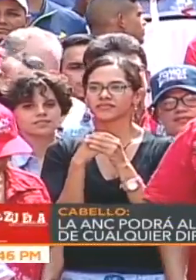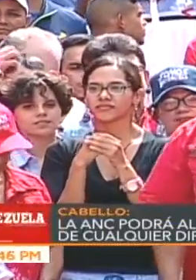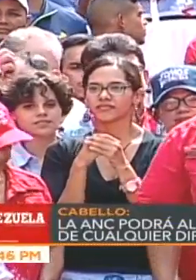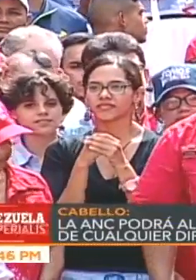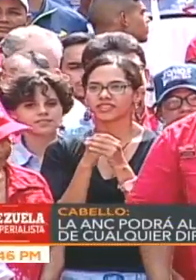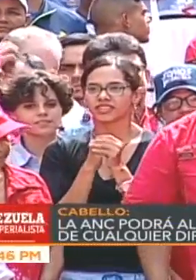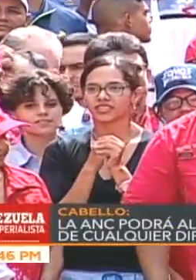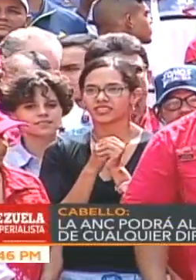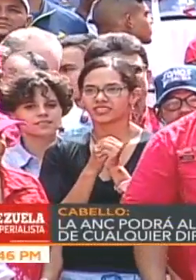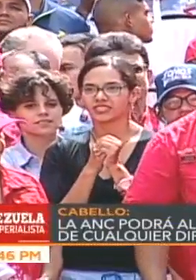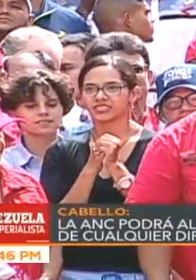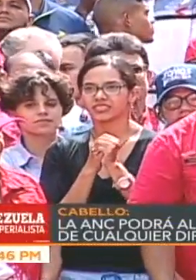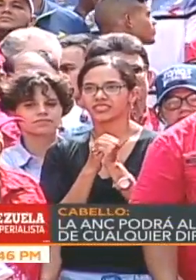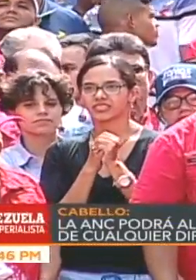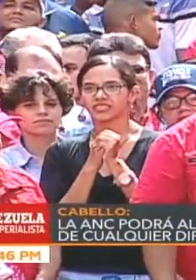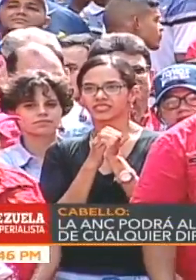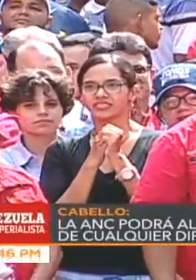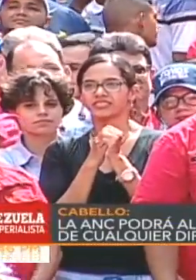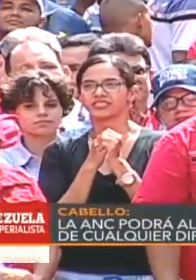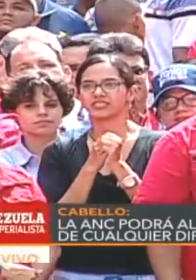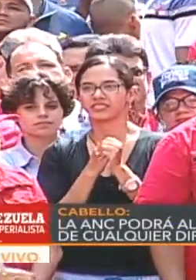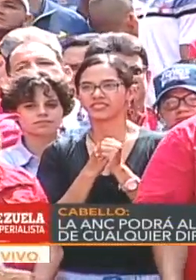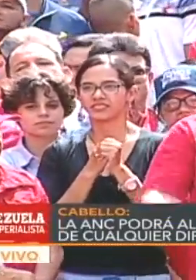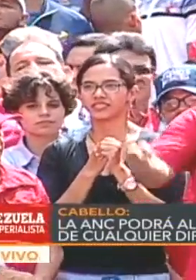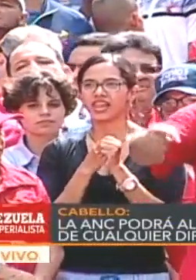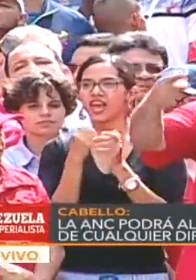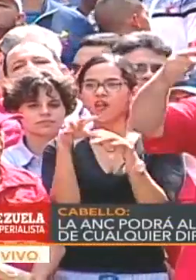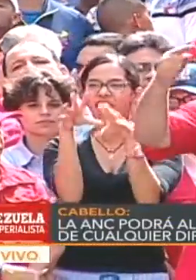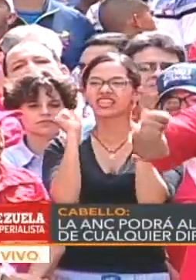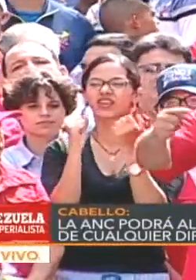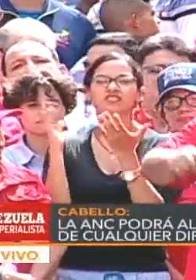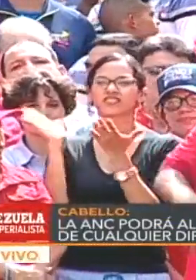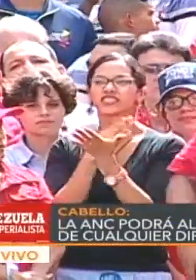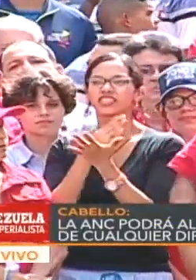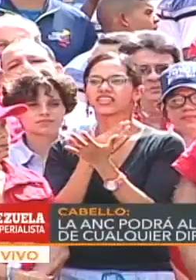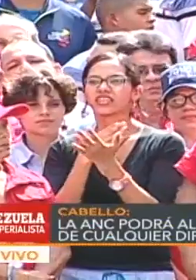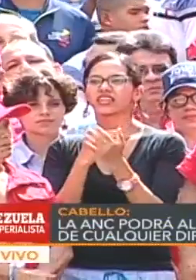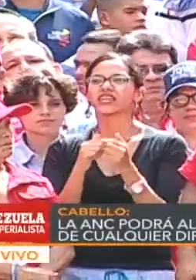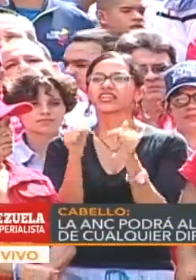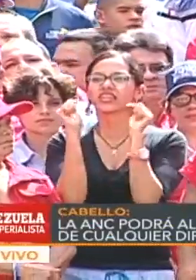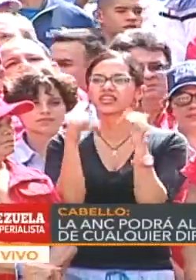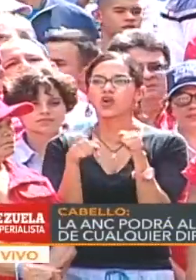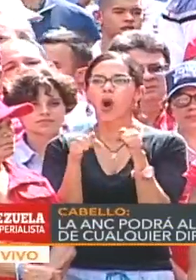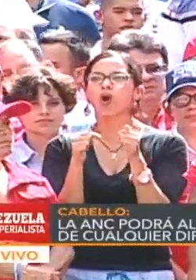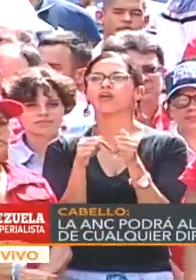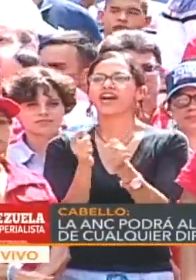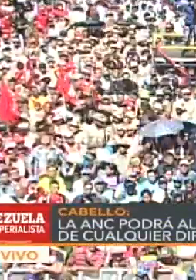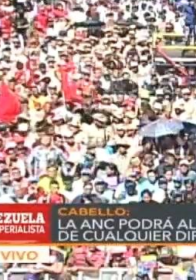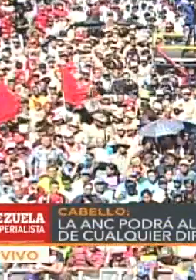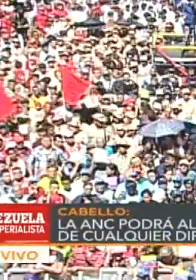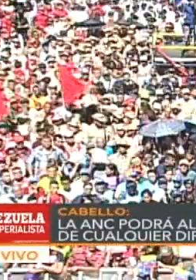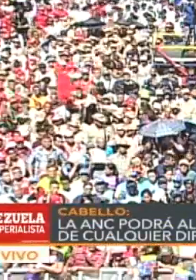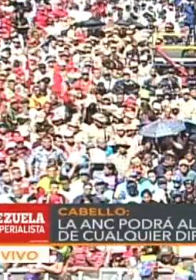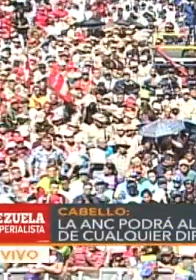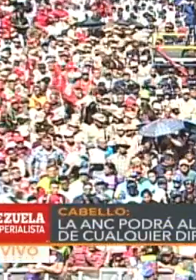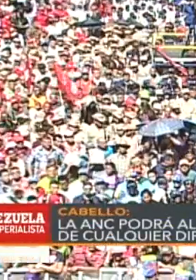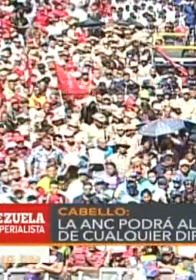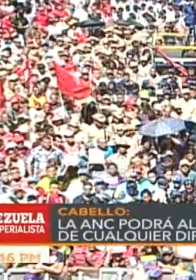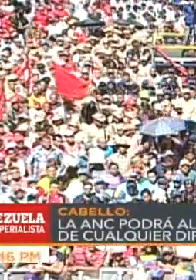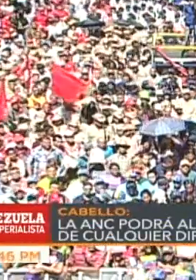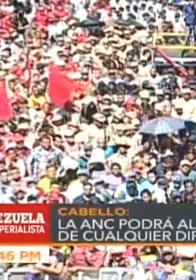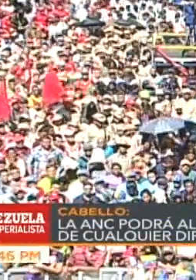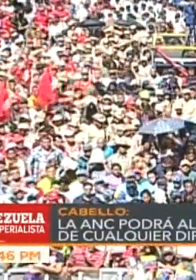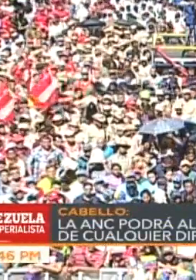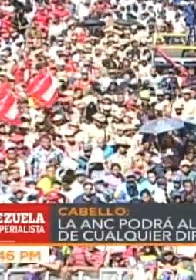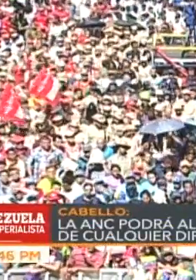No han entendido que son desclasados. Y hoy más que nunca, queridos hermanos, hermanas, en Venezuela